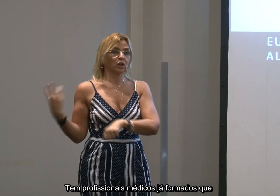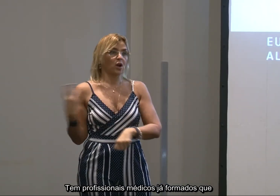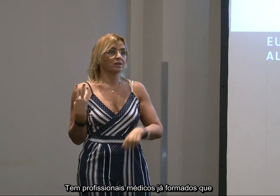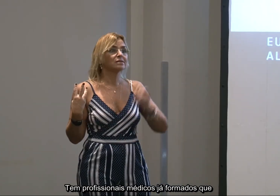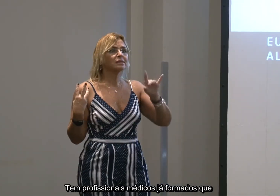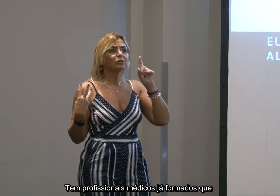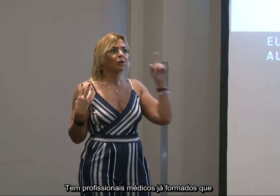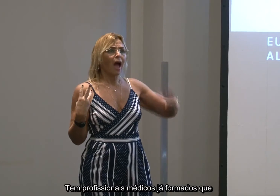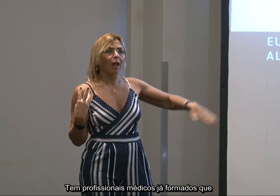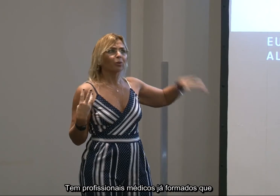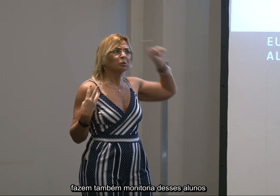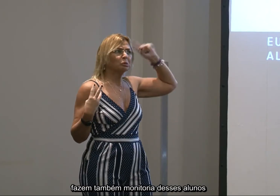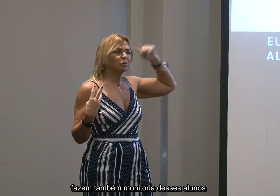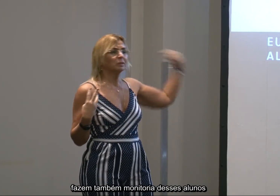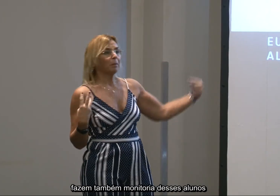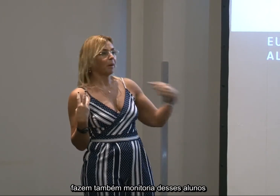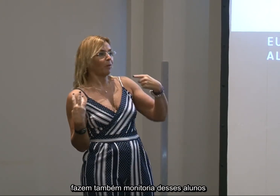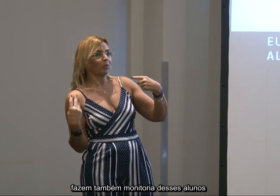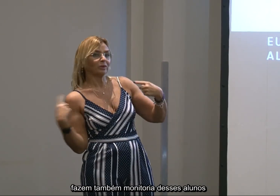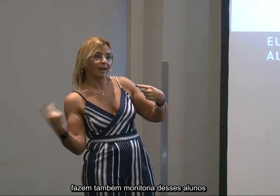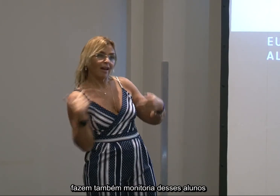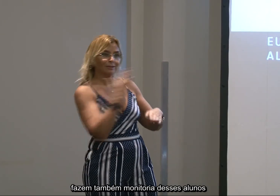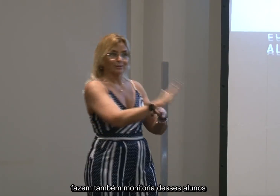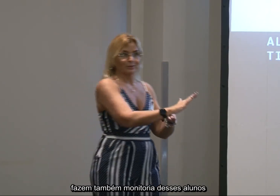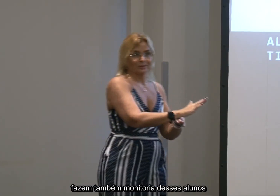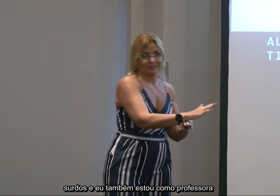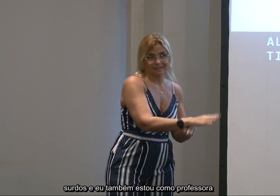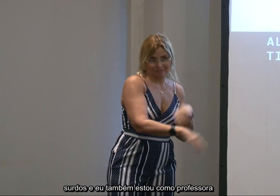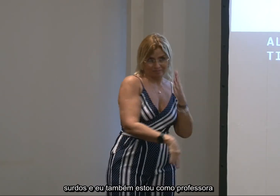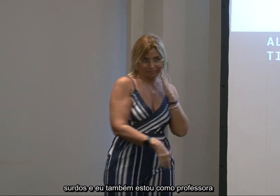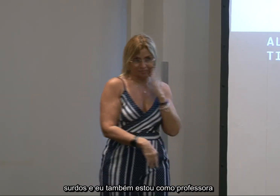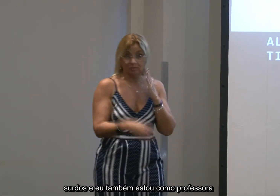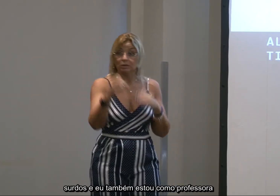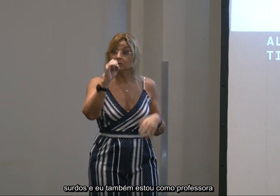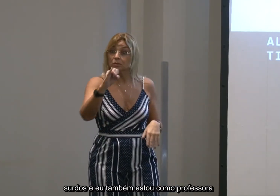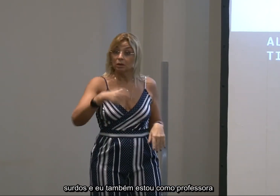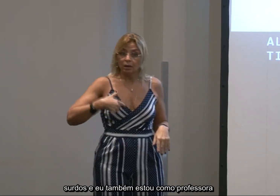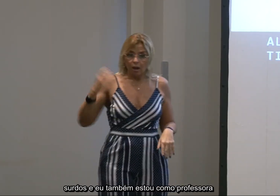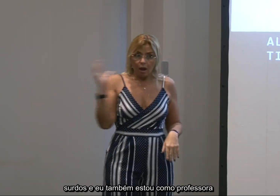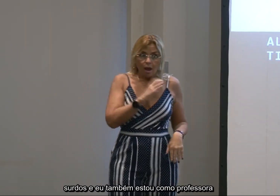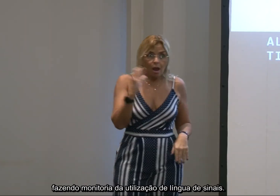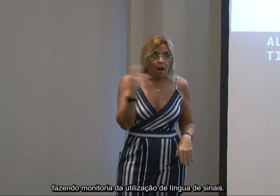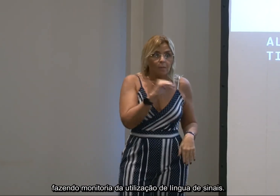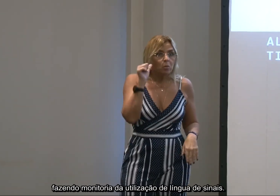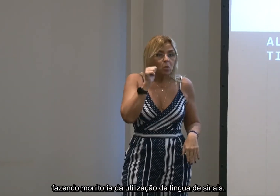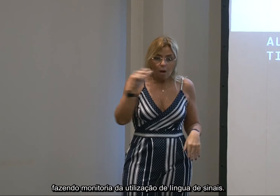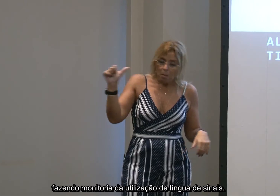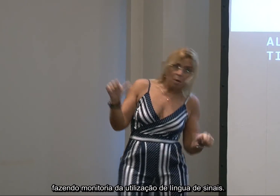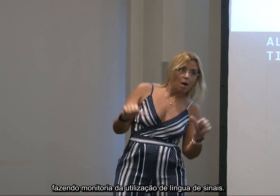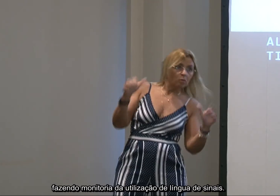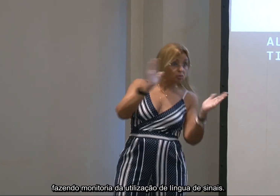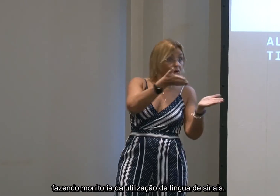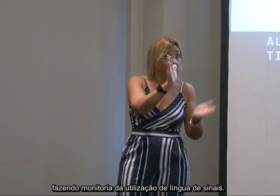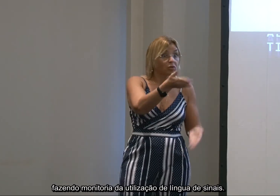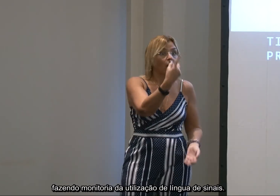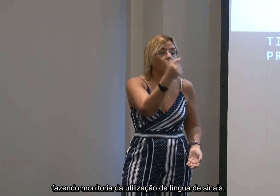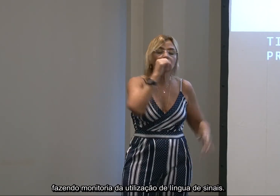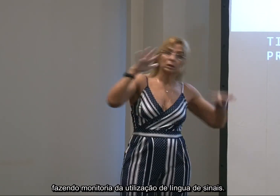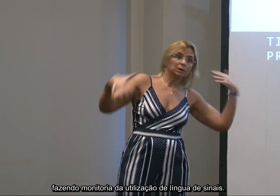médicos já formados que fazem também monitoria desses alunos surdos e eu também estou como professora fazendo monitoria da utilização de língua de